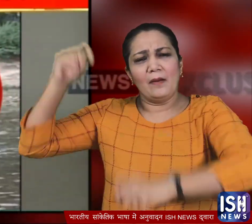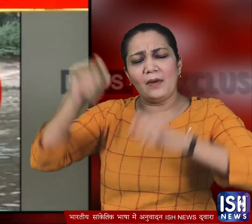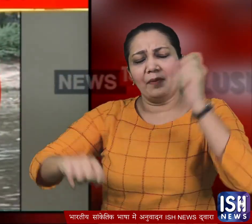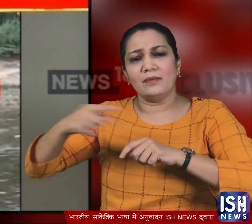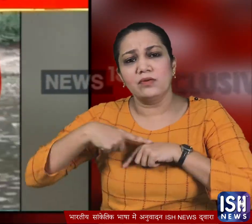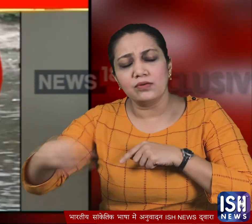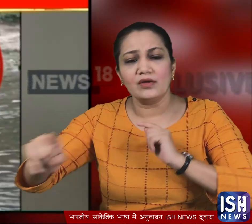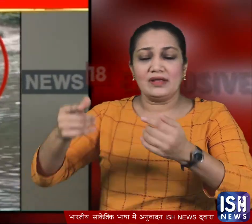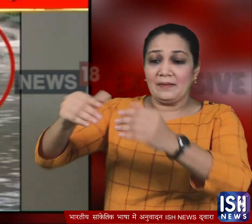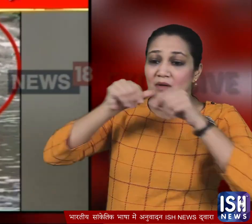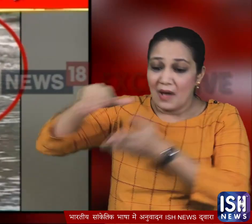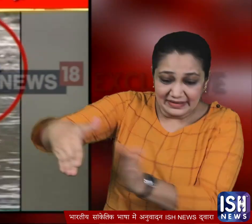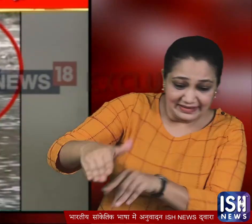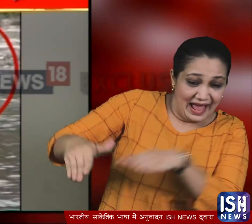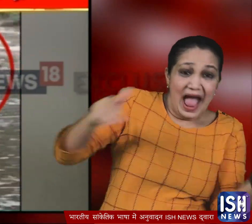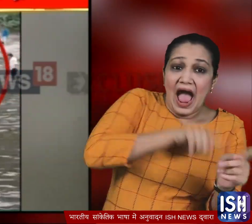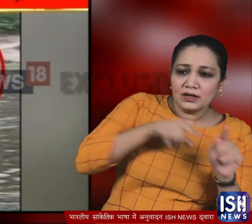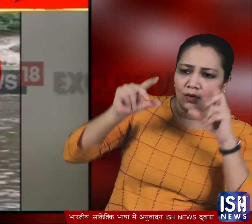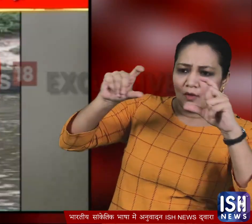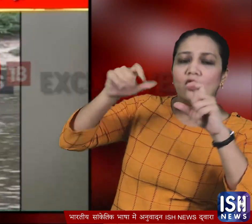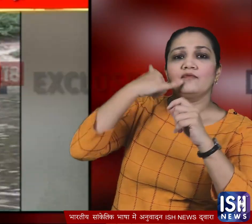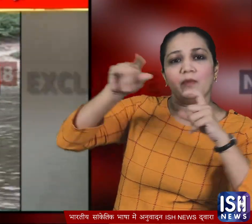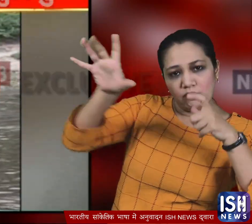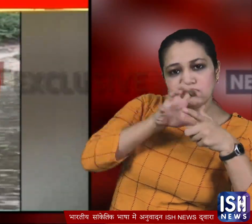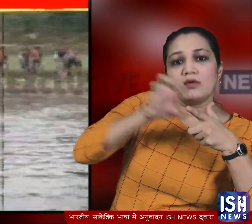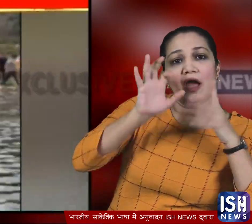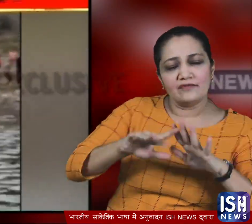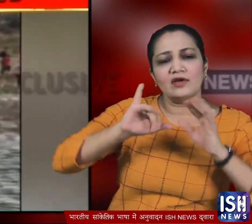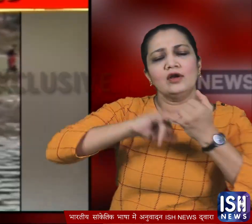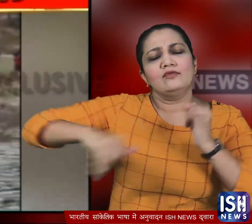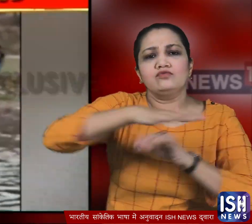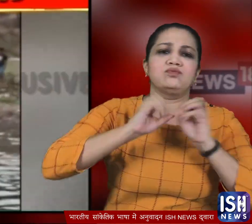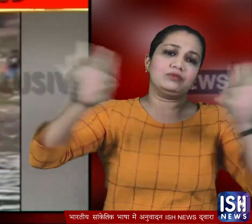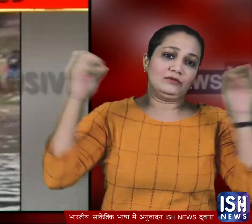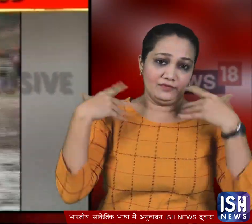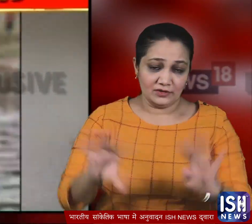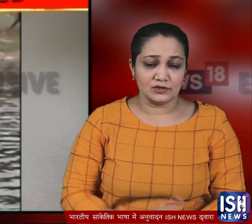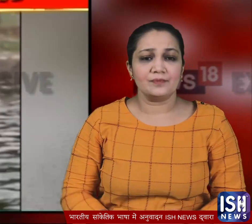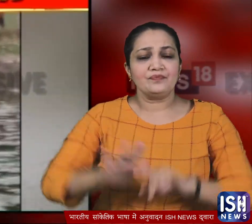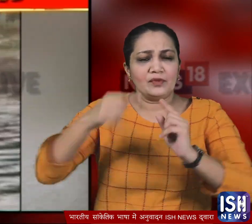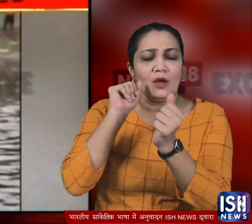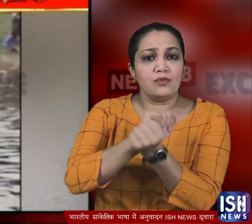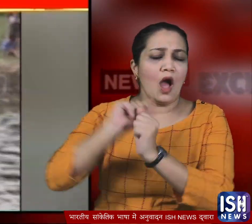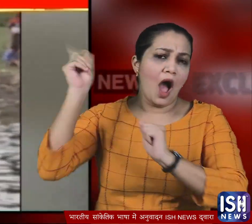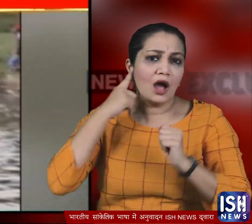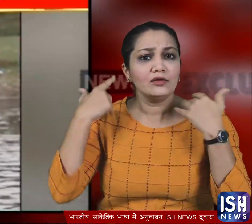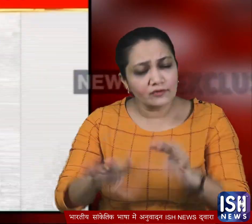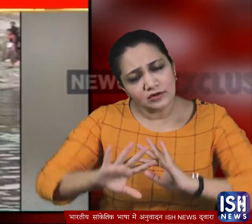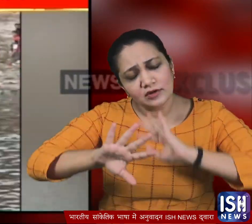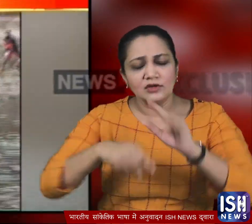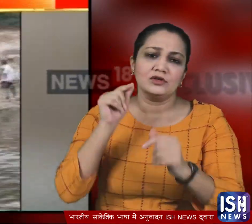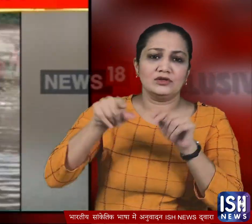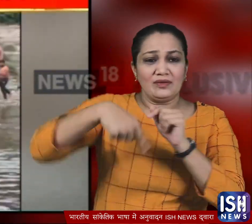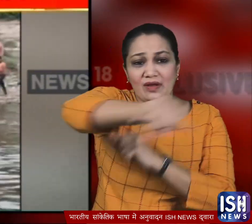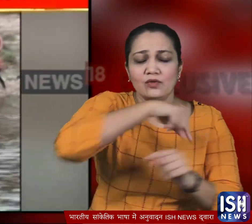पिटाई की। हालांकि नदी के दूसरे छोर से किसी आदमी ने इस मारपीट का वीडियो बना लिया, जो बाद में वायरल हो गया। खबर है कि मामला पुलिस के पास पहुंचा तो